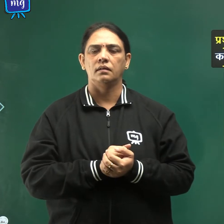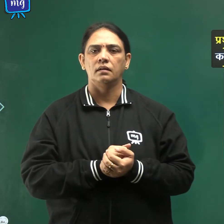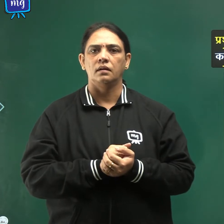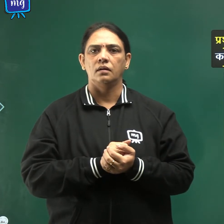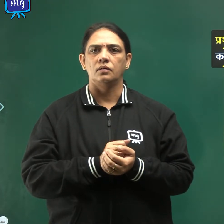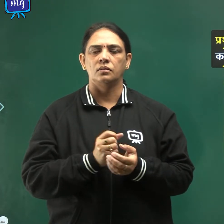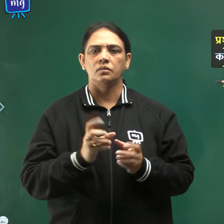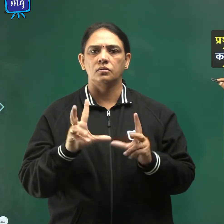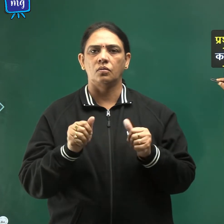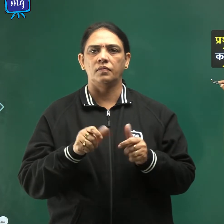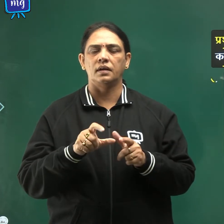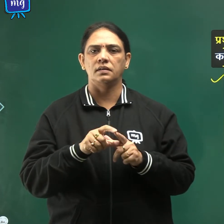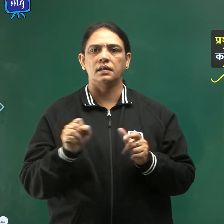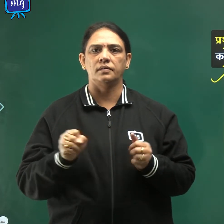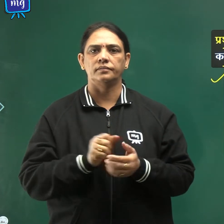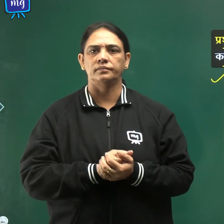ज्ञात कीजिए।